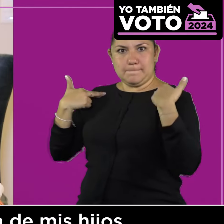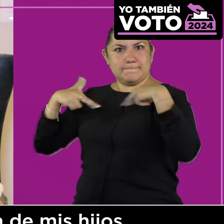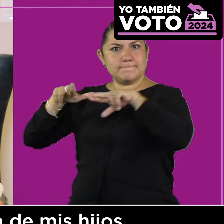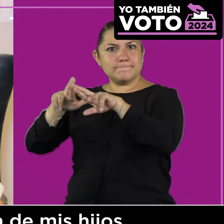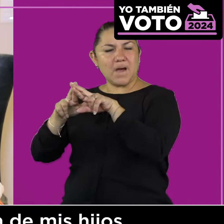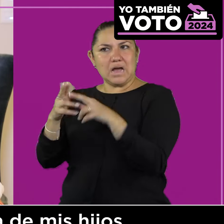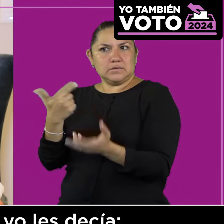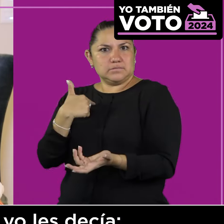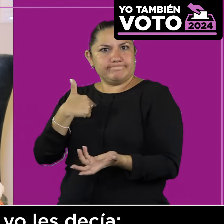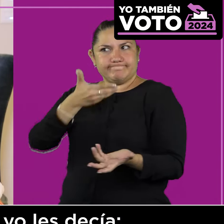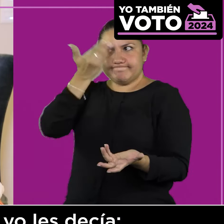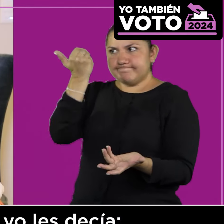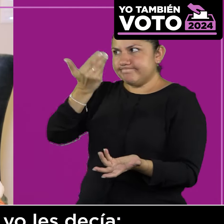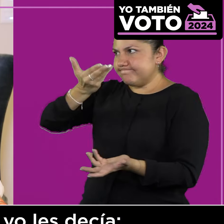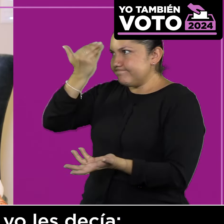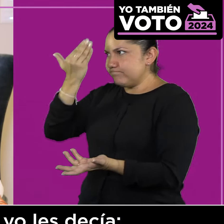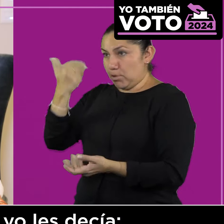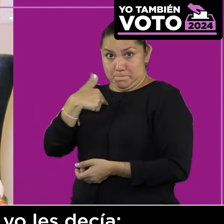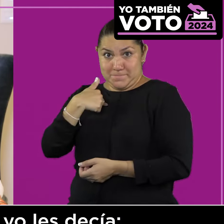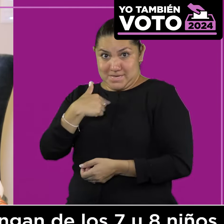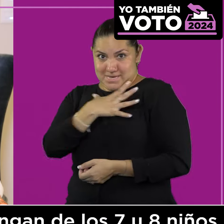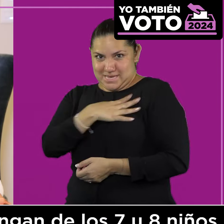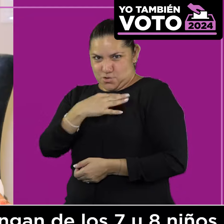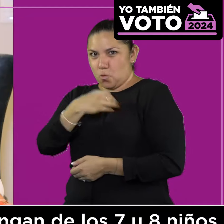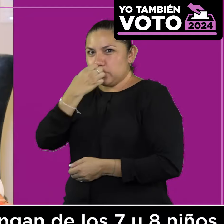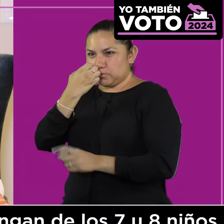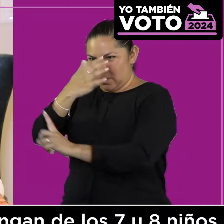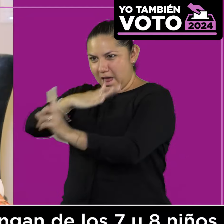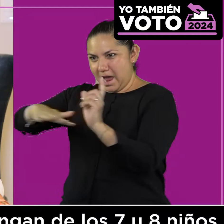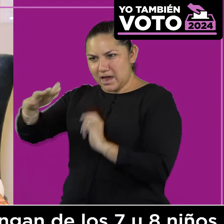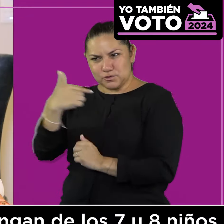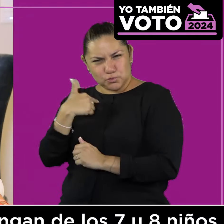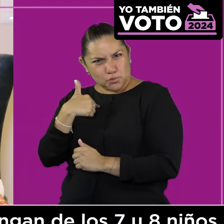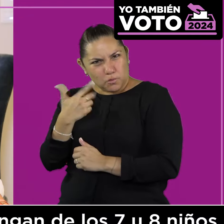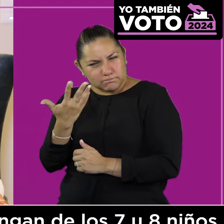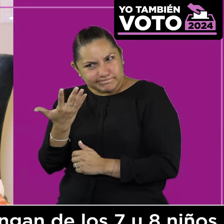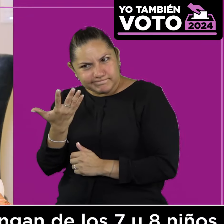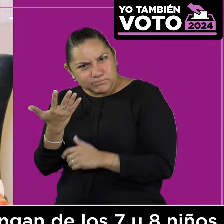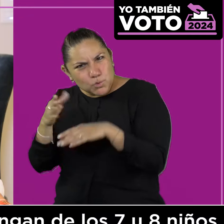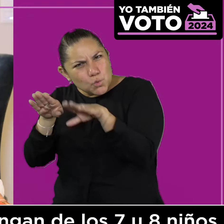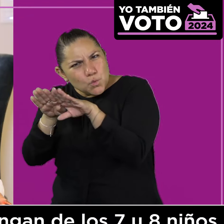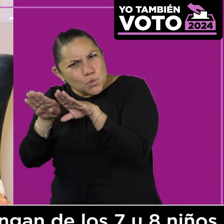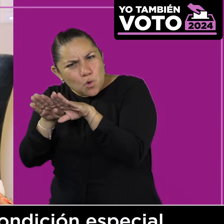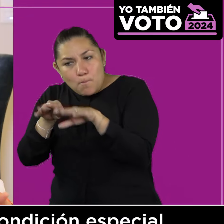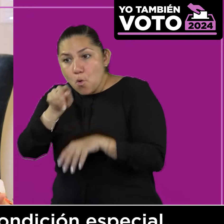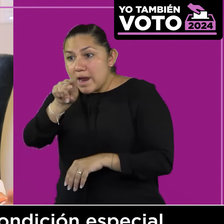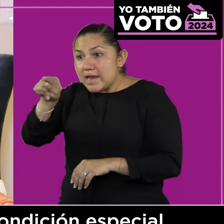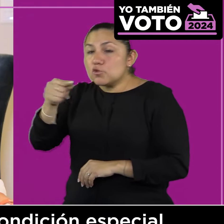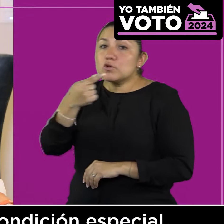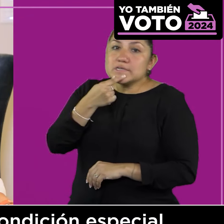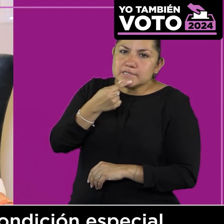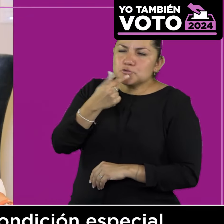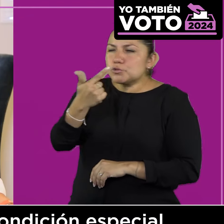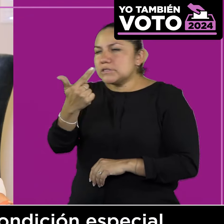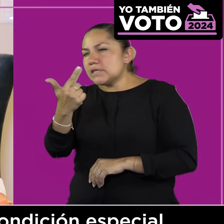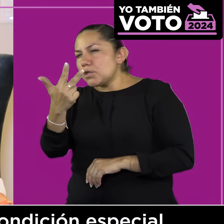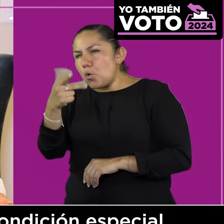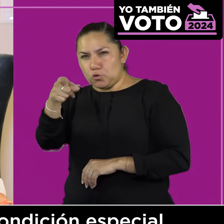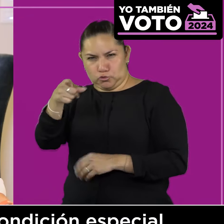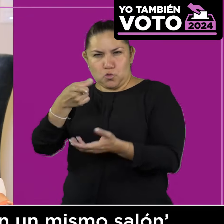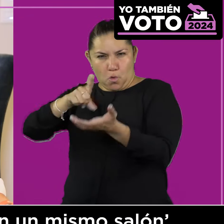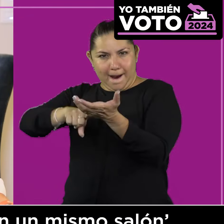de la escuela de mis hijos que a pesar yo les decía no es posible que pongan de los siete u ocho niños que tienen una condición